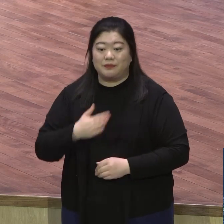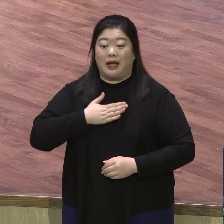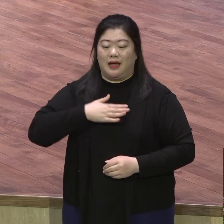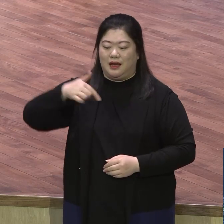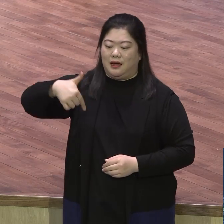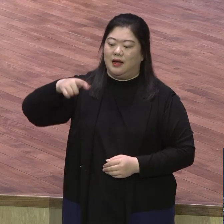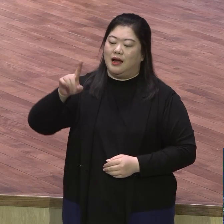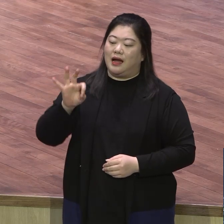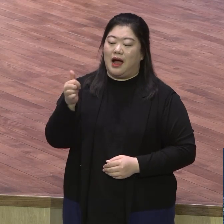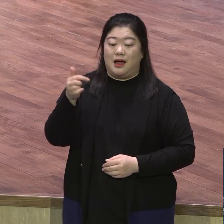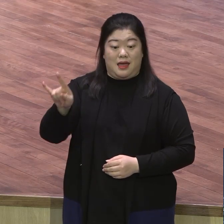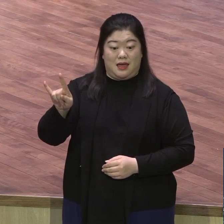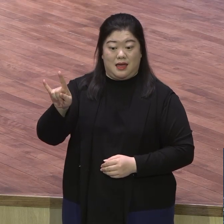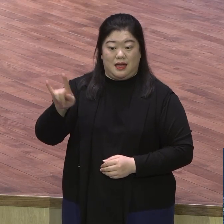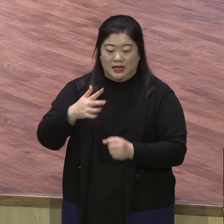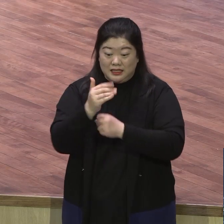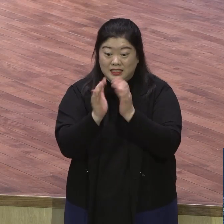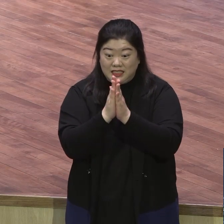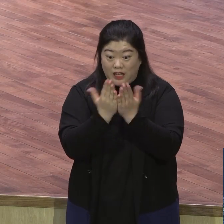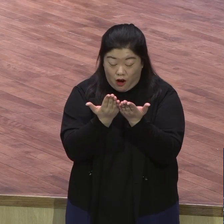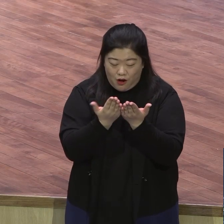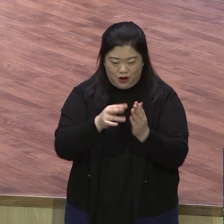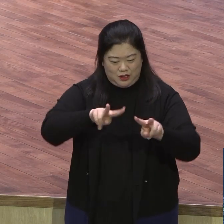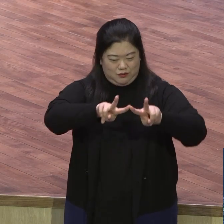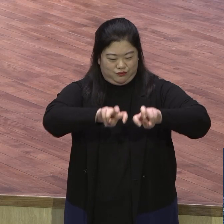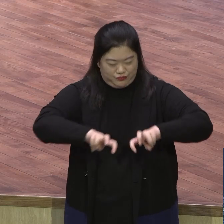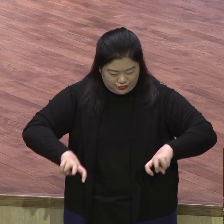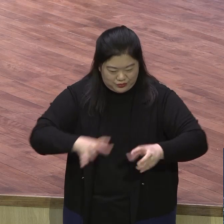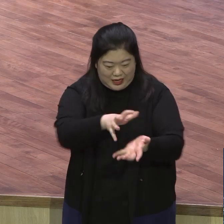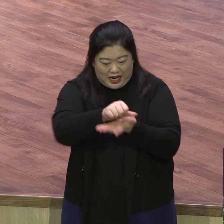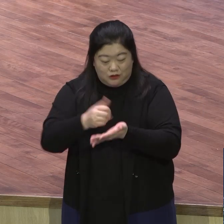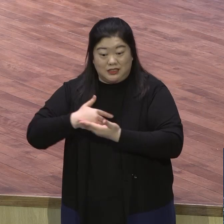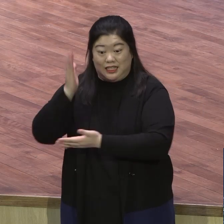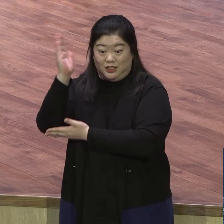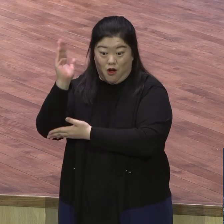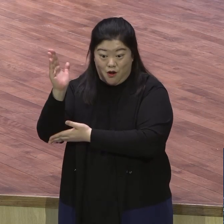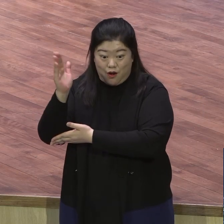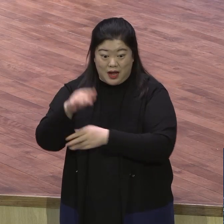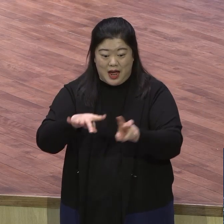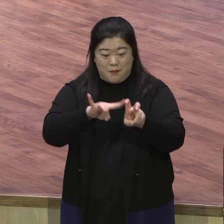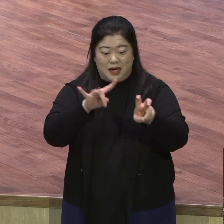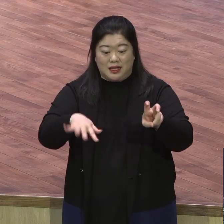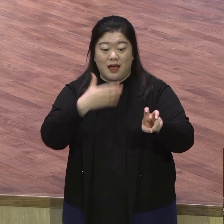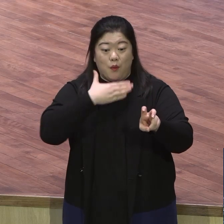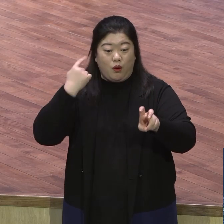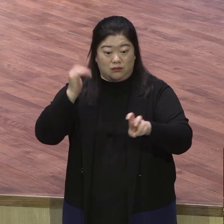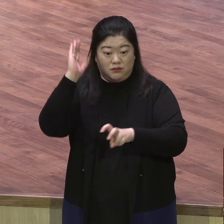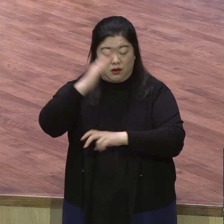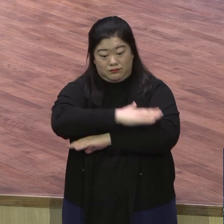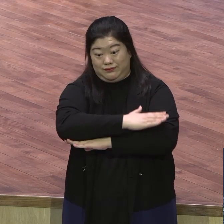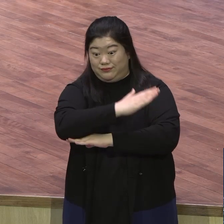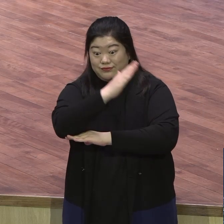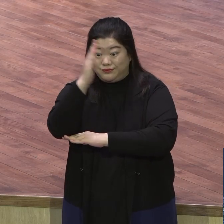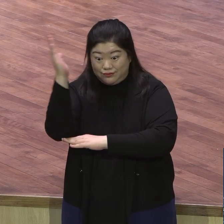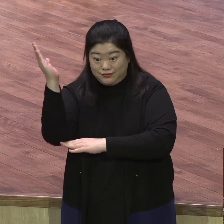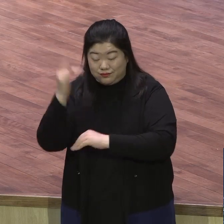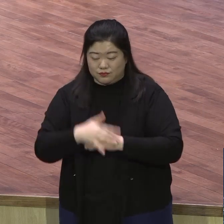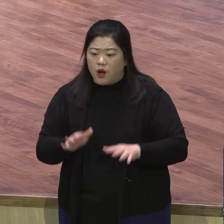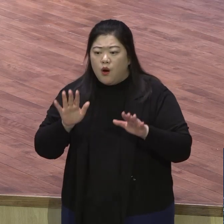하나님 시간표가 여기 왔습니다. 그럼 여러분이 이 시간표에 여러분의 마음속에 하나님 왜 이 말씀을 주시나